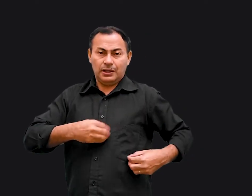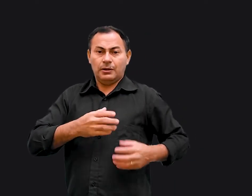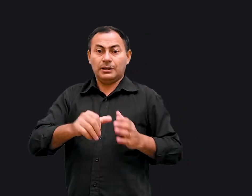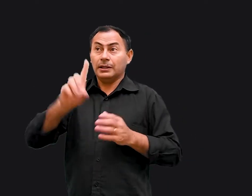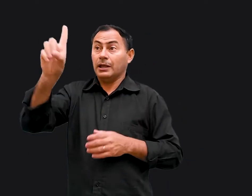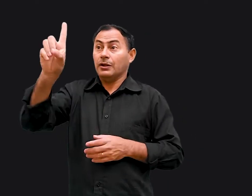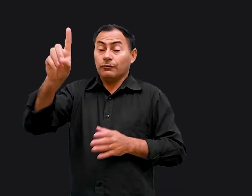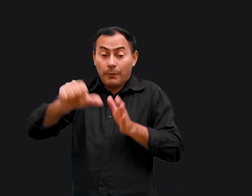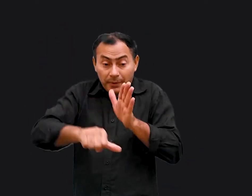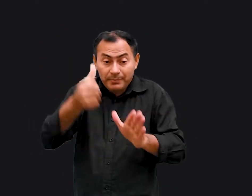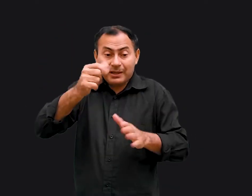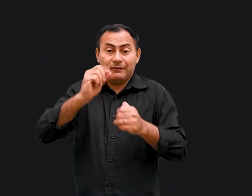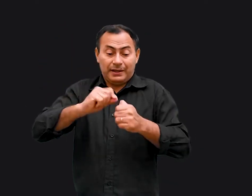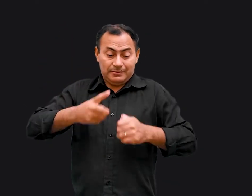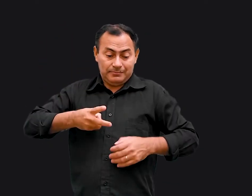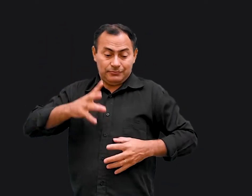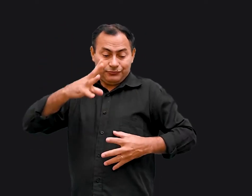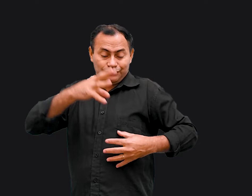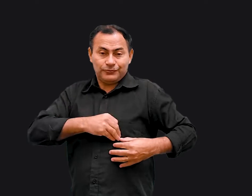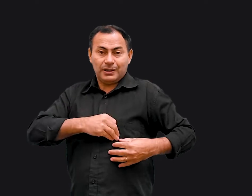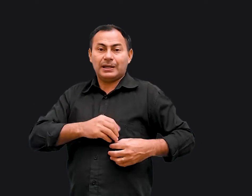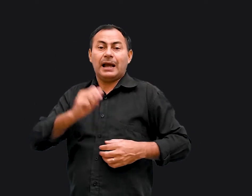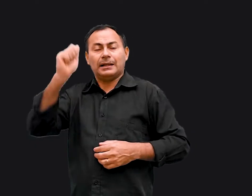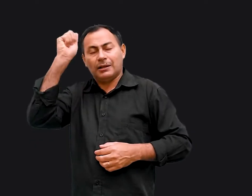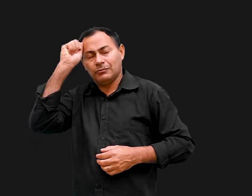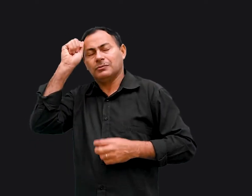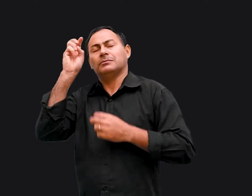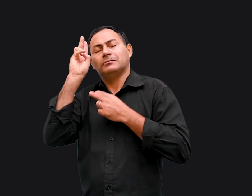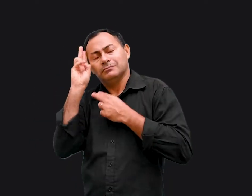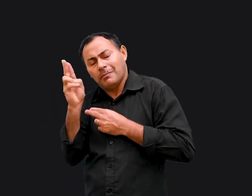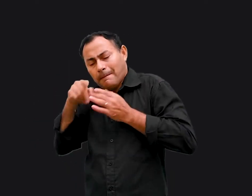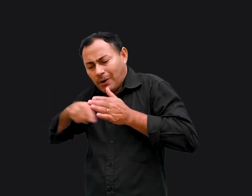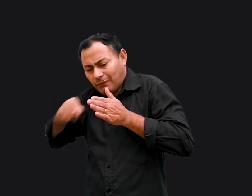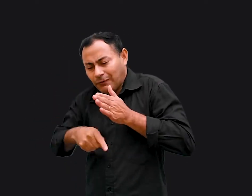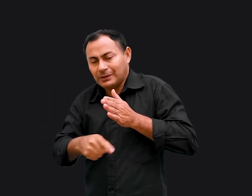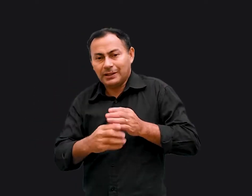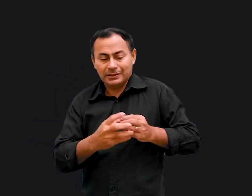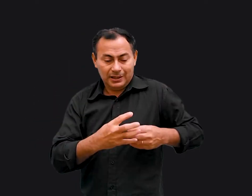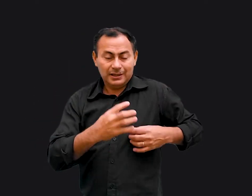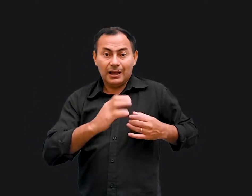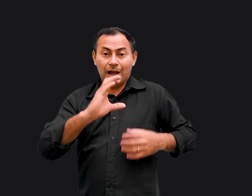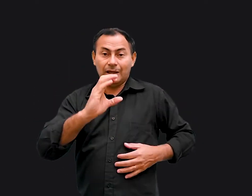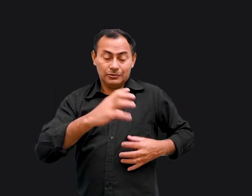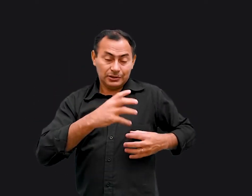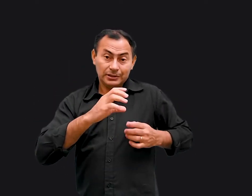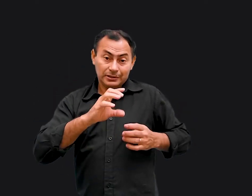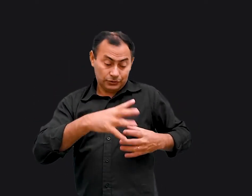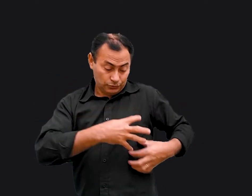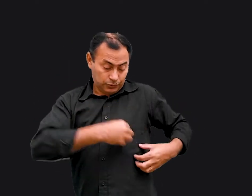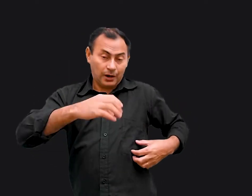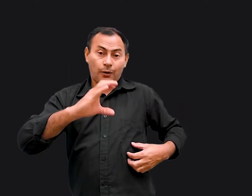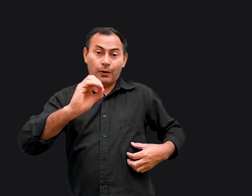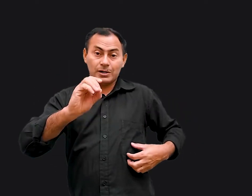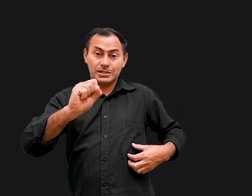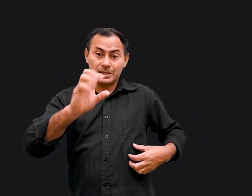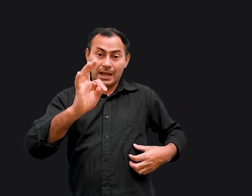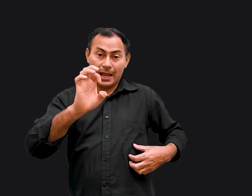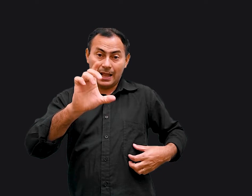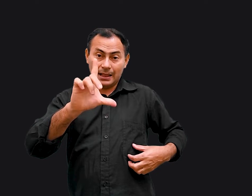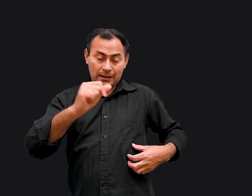primeiro anestesista. Ele fez com que Adão caísse num sono profundo e então retirou uma de suas costelas, que foi usada para criar a mulher.